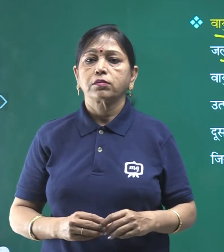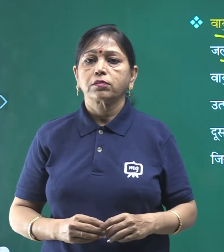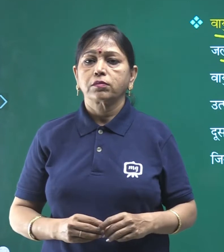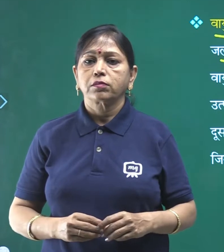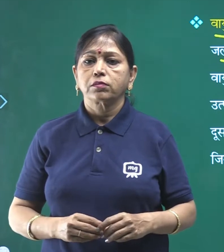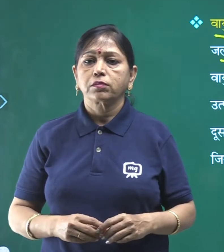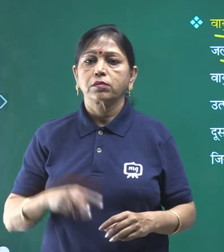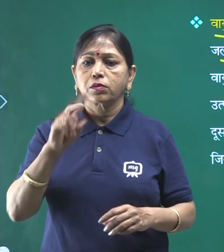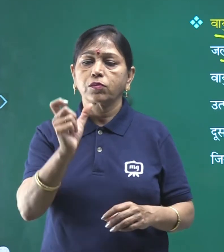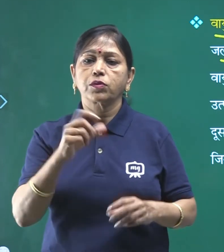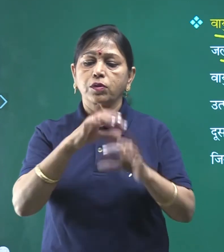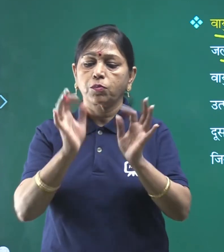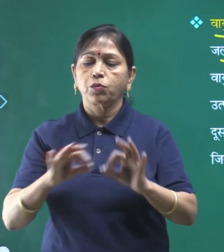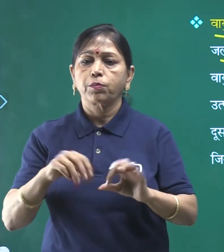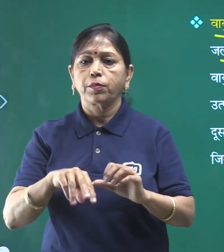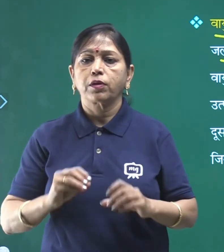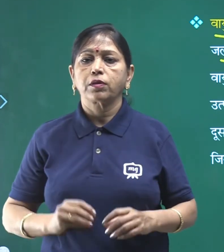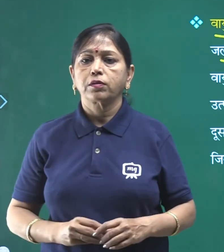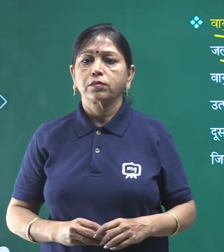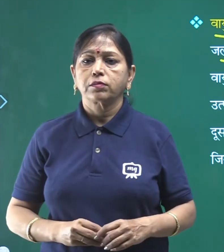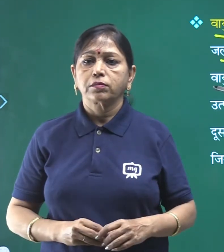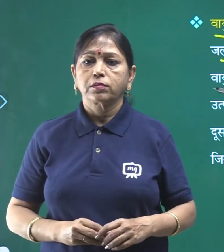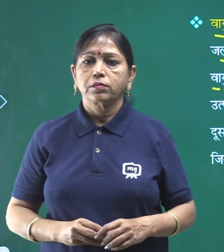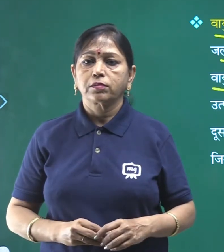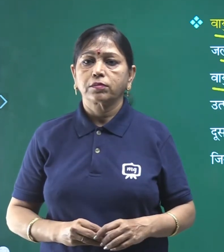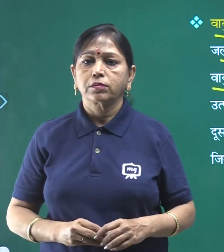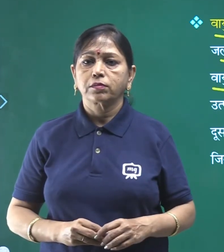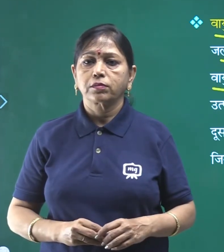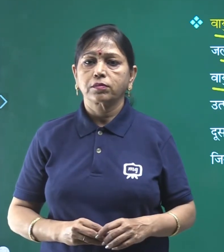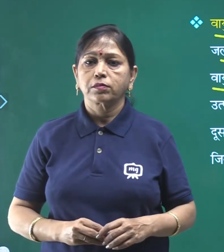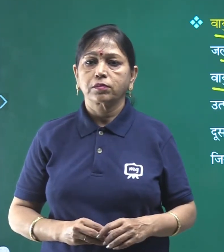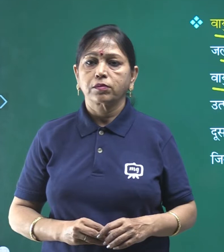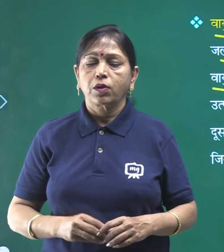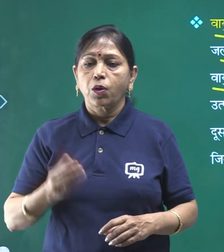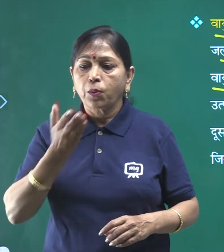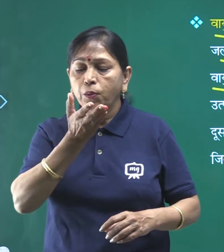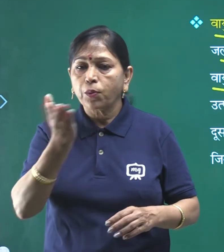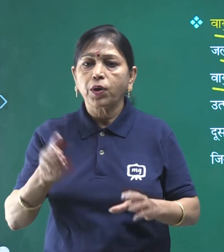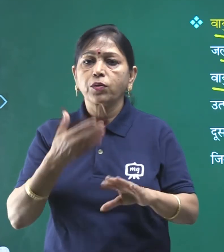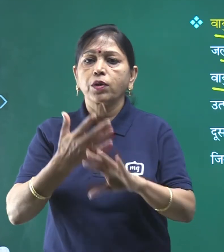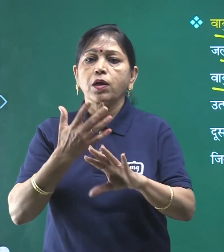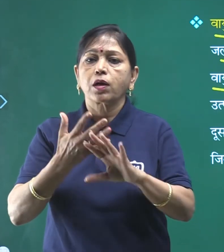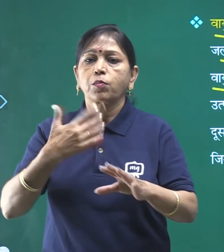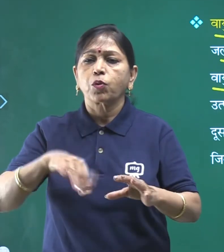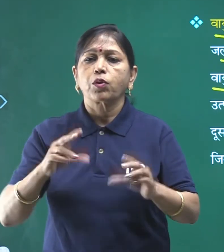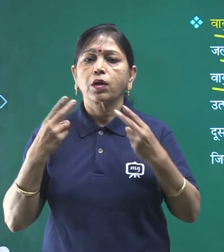हैं विशेष रूप में में है वायु के गर्म होने के कारण